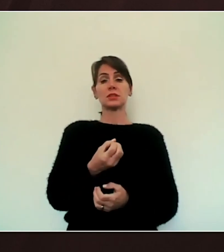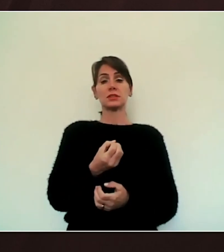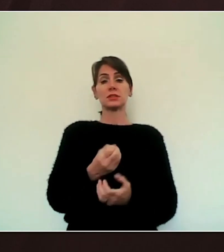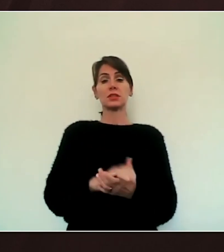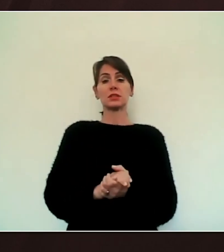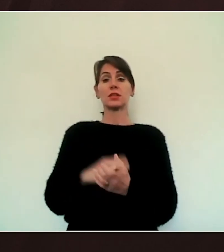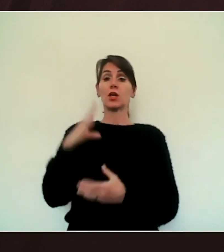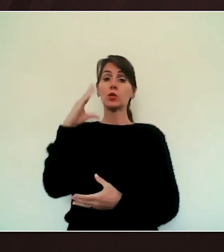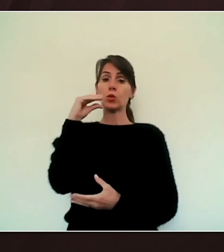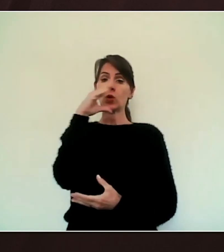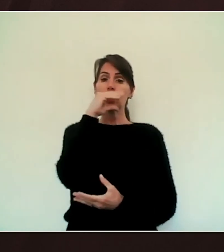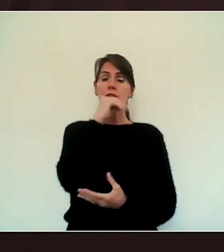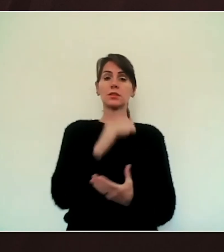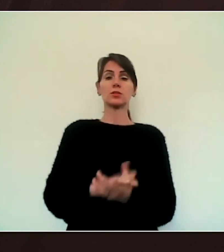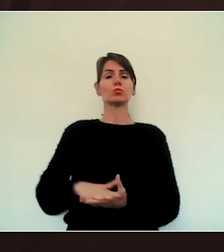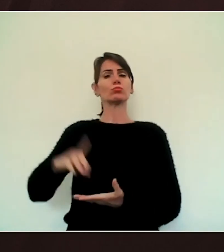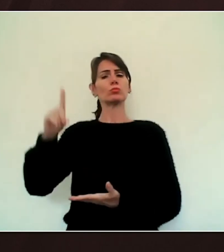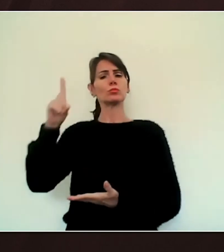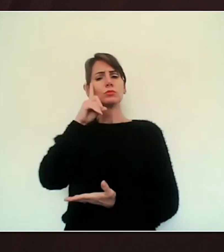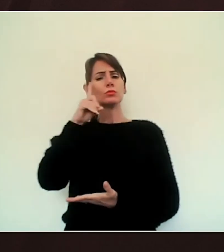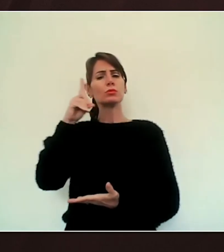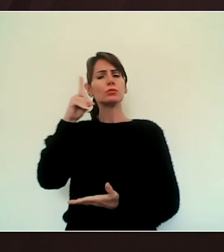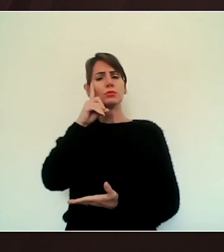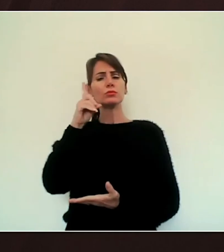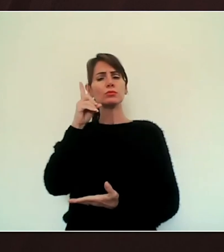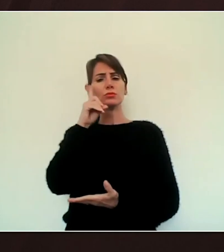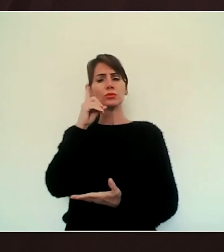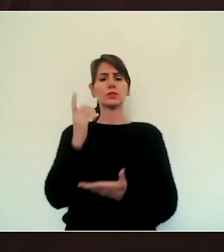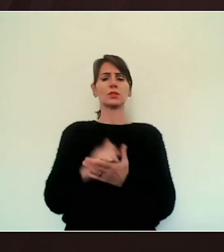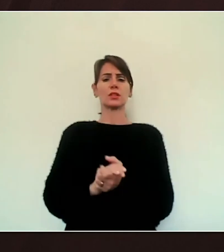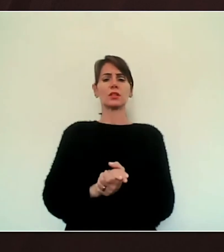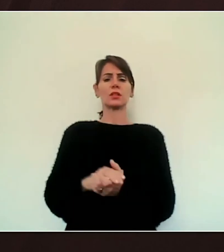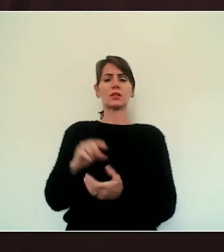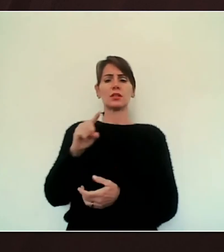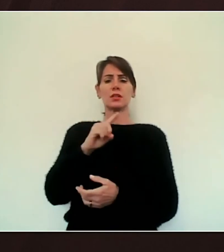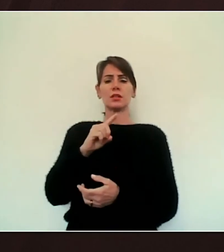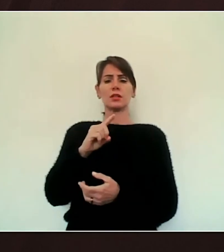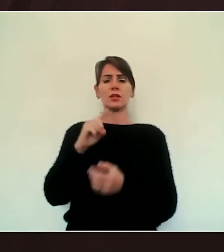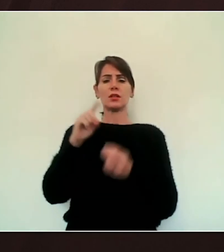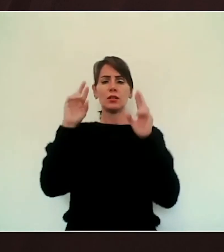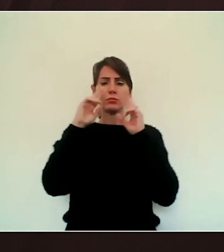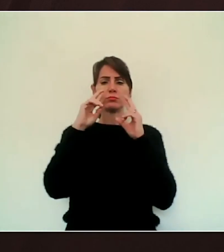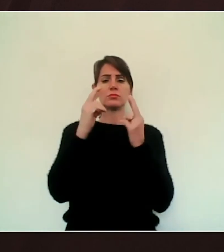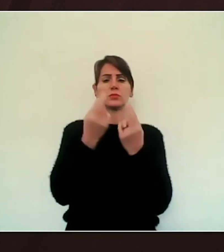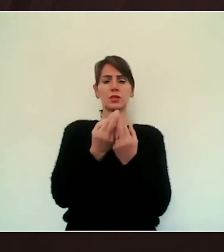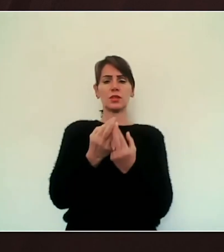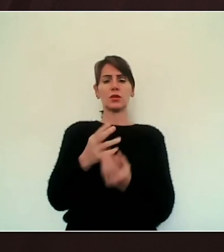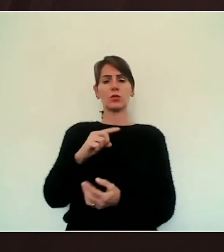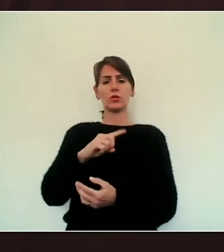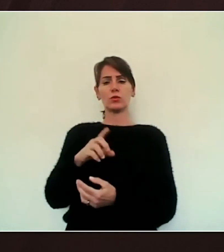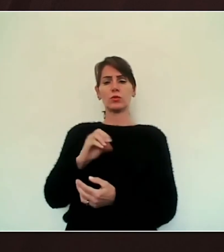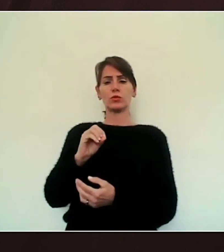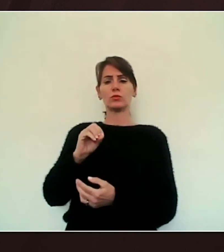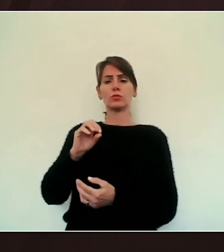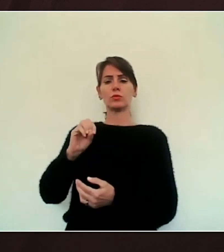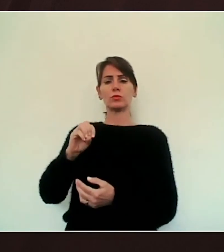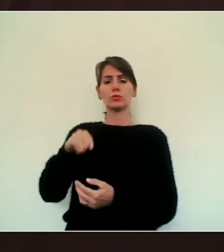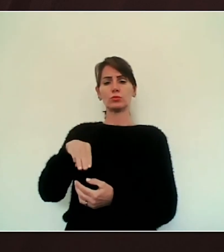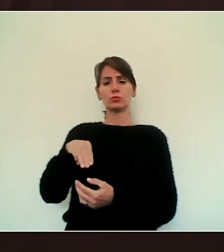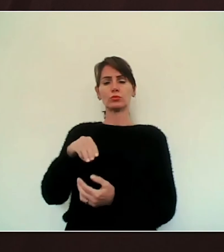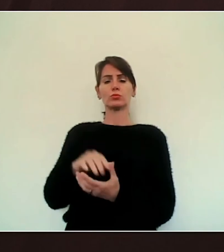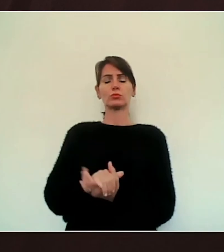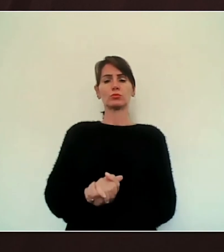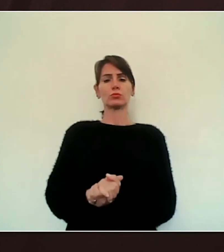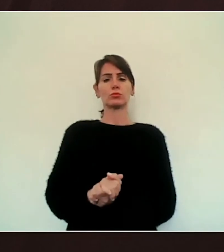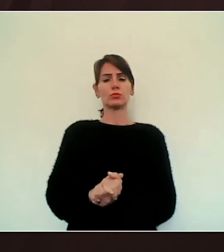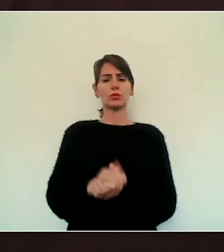os dias, pelo Zoom, não é isso? Todos os dias estão lendo alimento diário com eles, compartilhando com